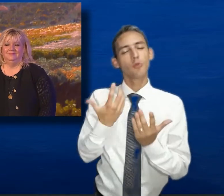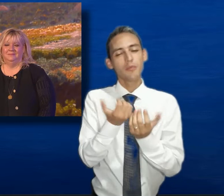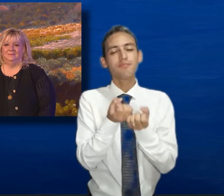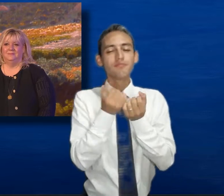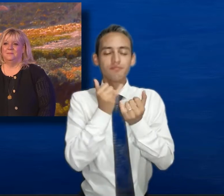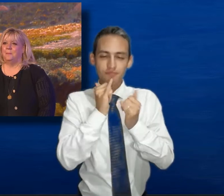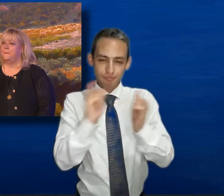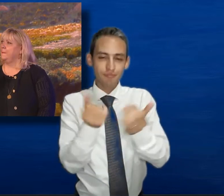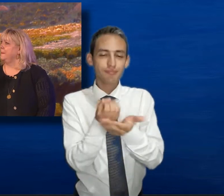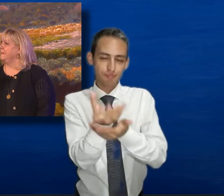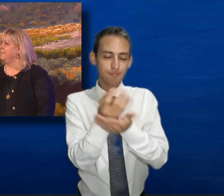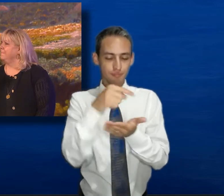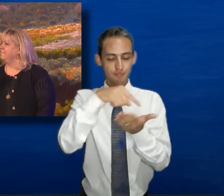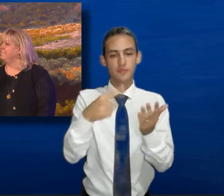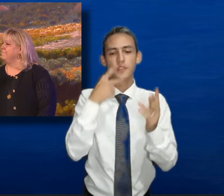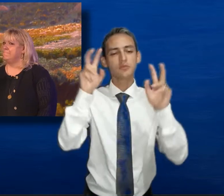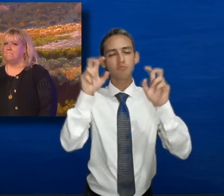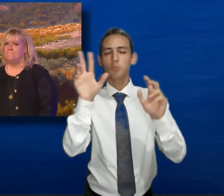da qual participei há muitos anos.